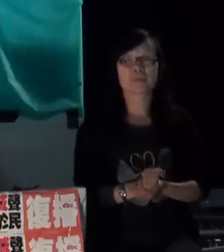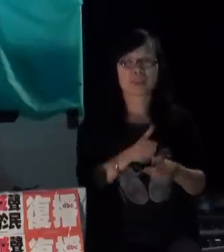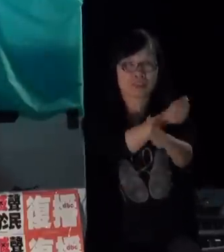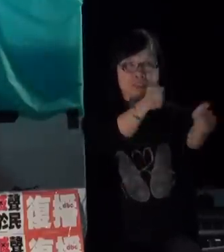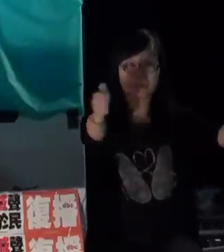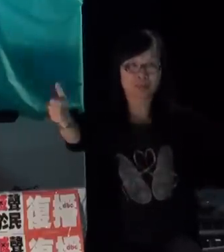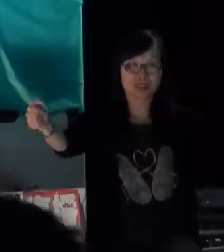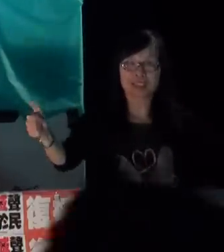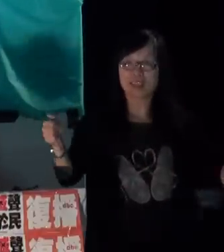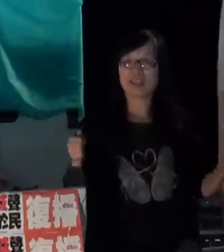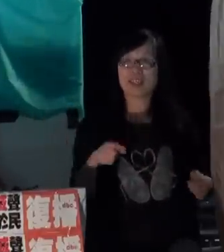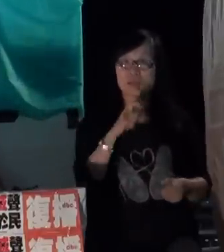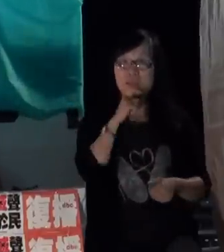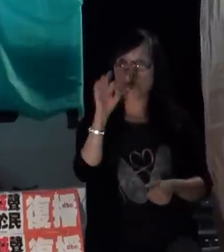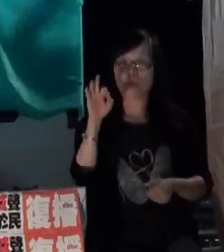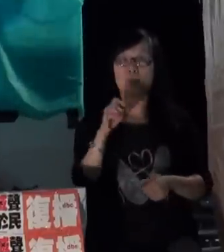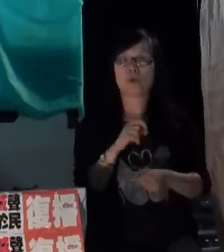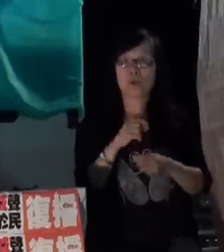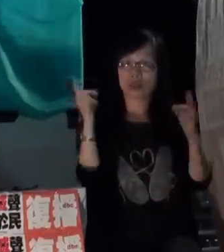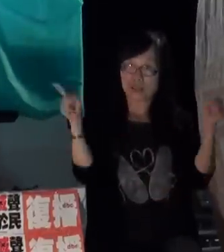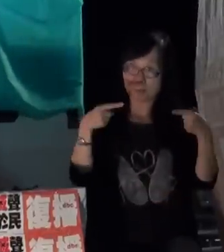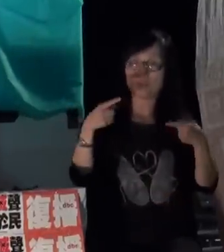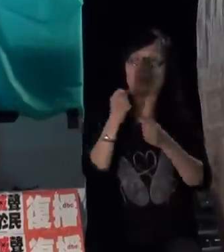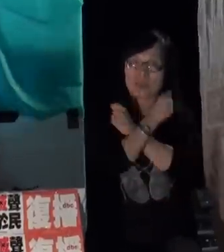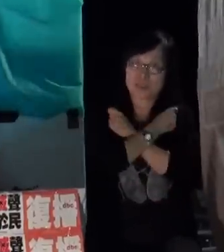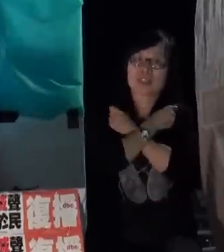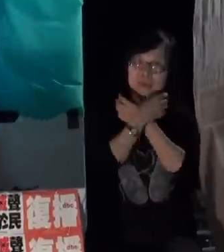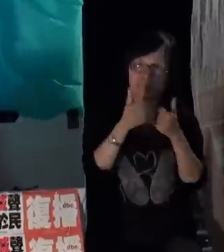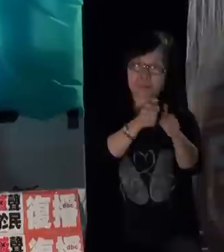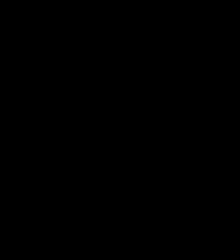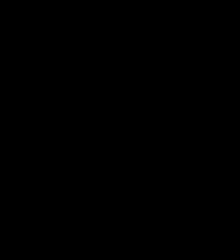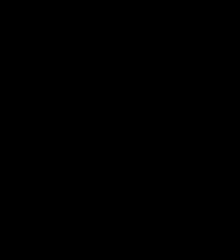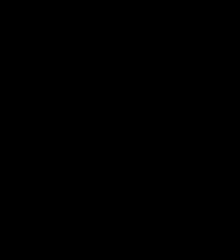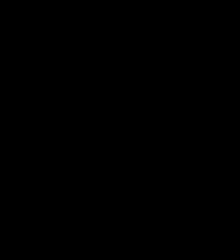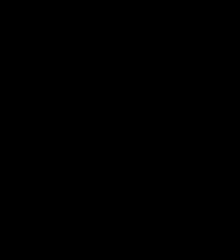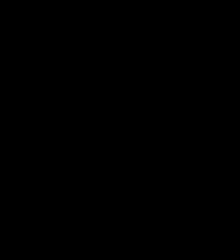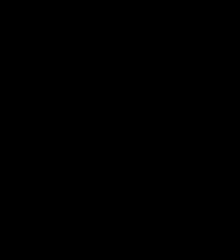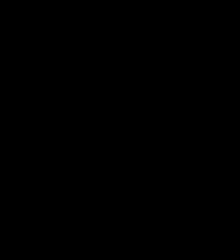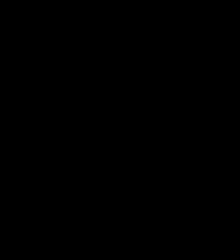我哋多謝大家。嗱，陣間仲有網台嘅節目，我哋休息一陣，陣間再見。多謝大家。